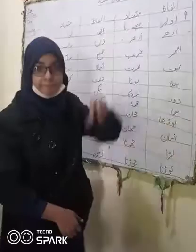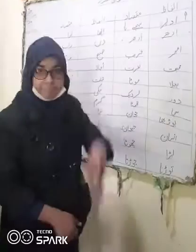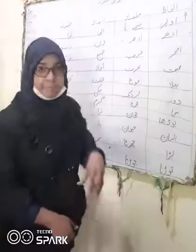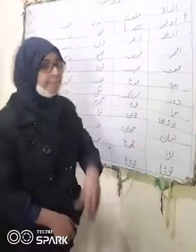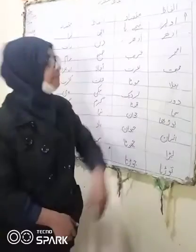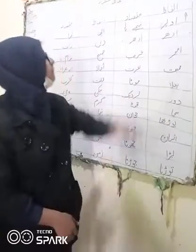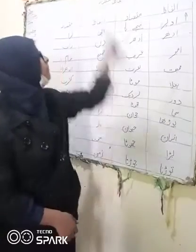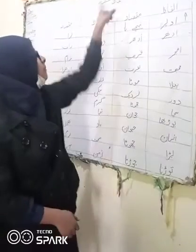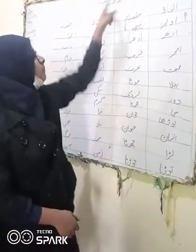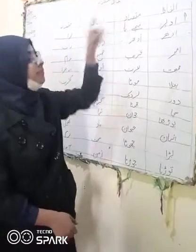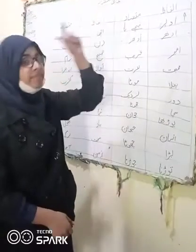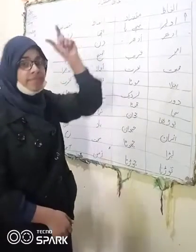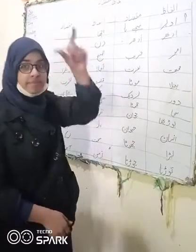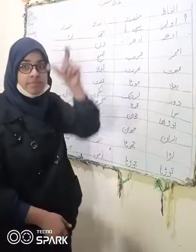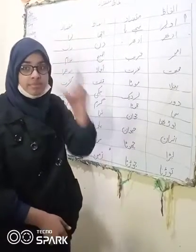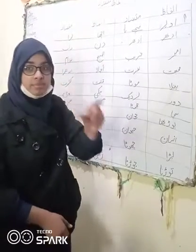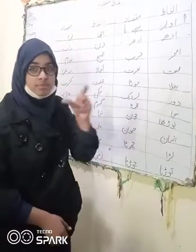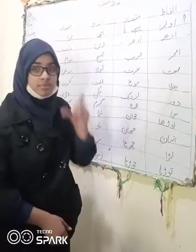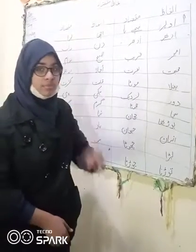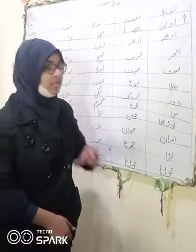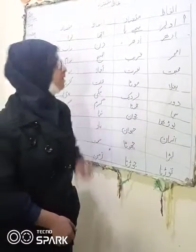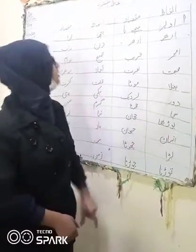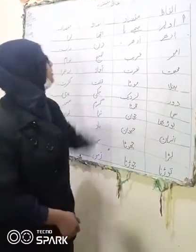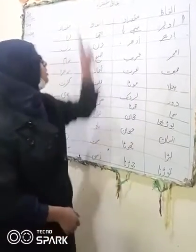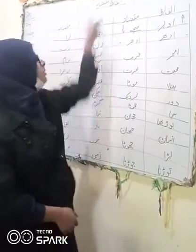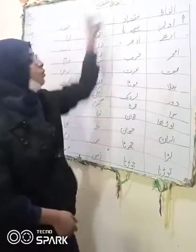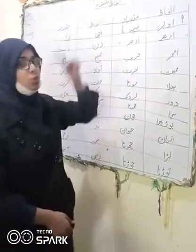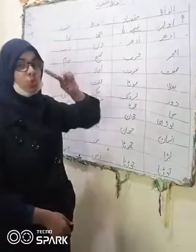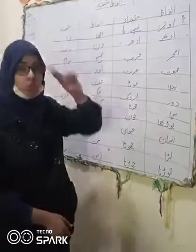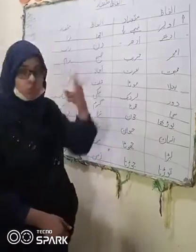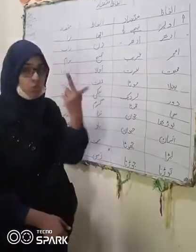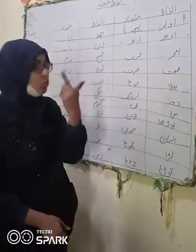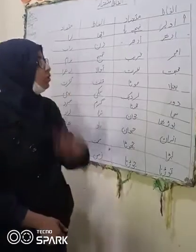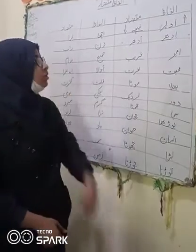पढ़ेंगे। उन्वान, अल्फाज मुतज़ाद,